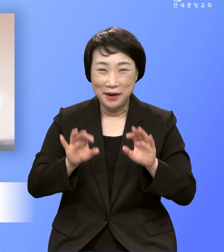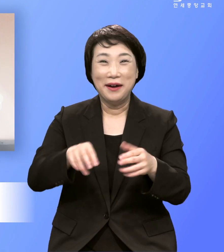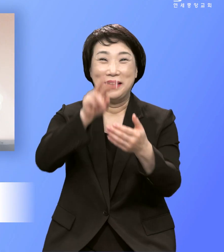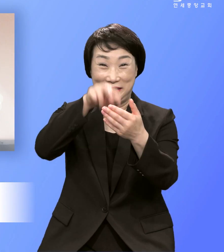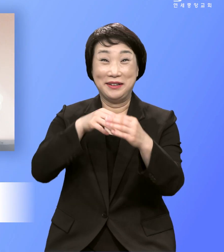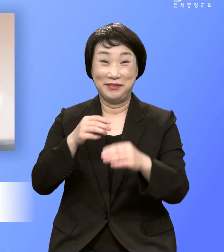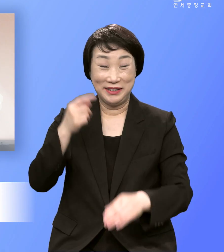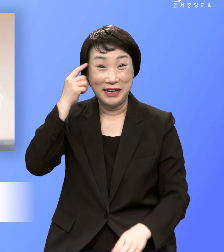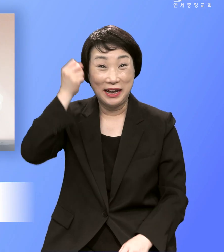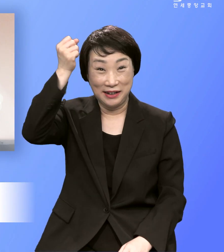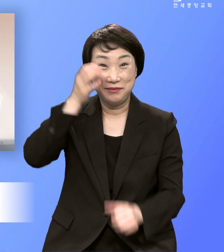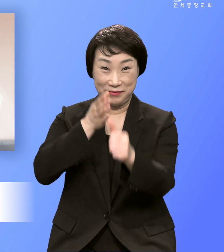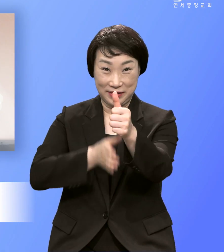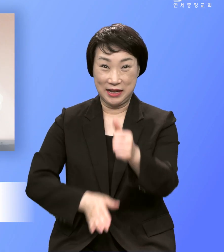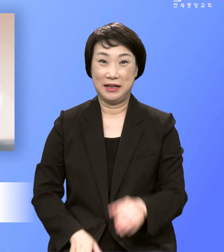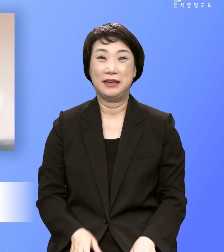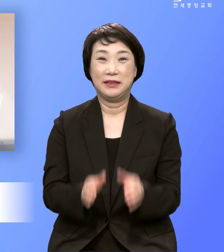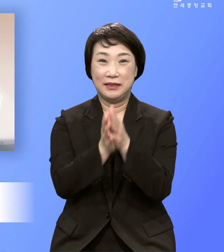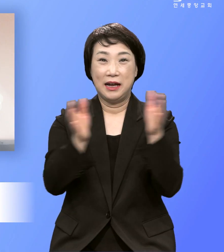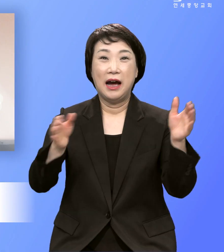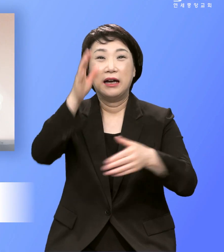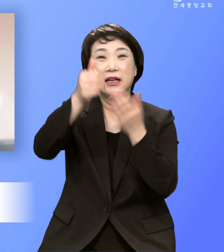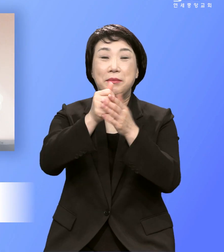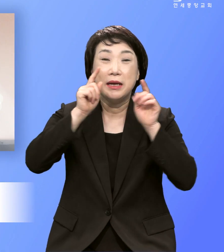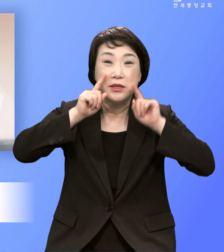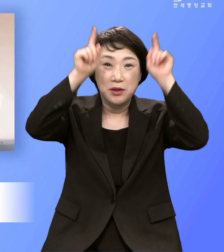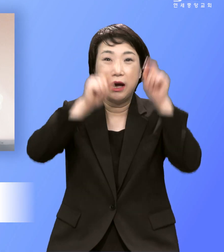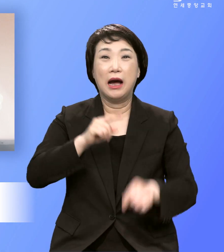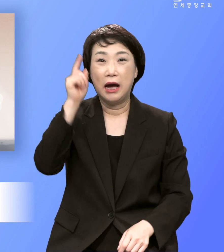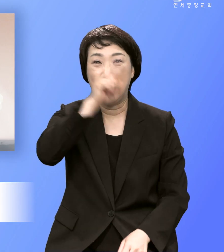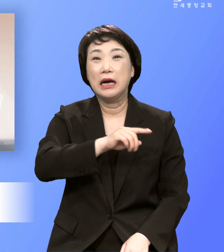읽으면서 시작.